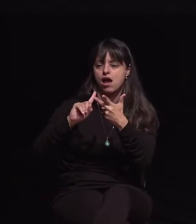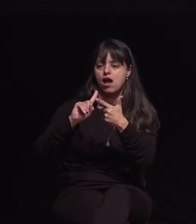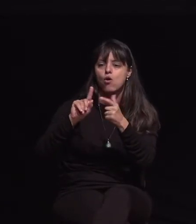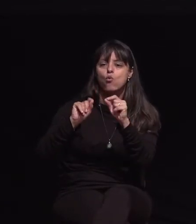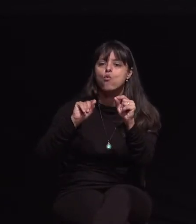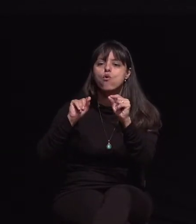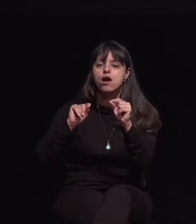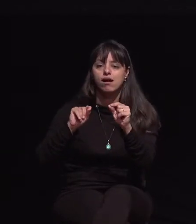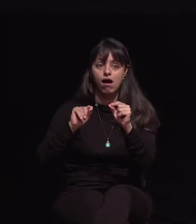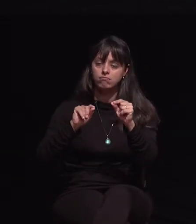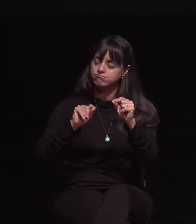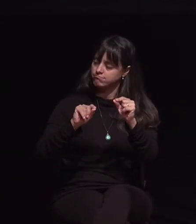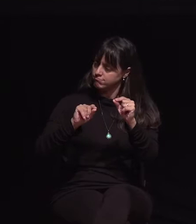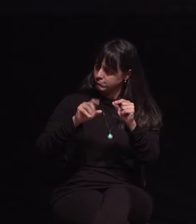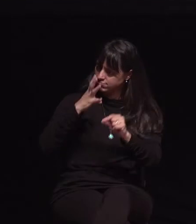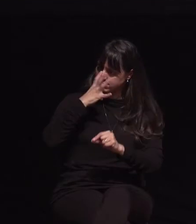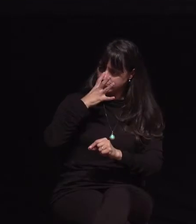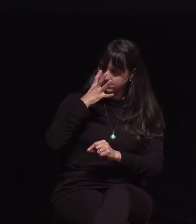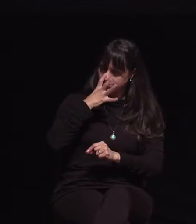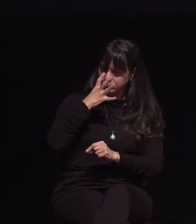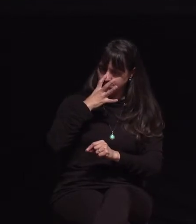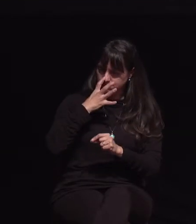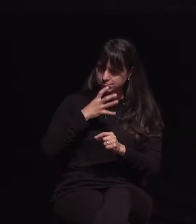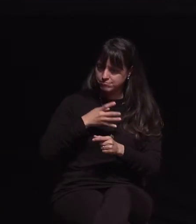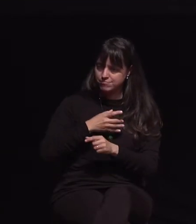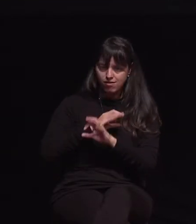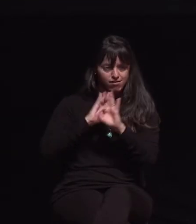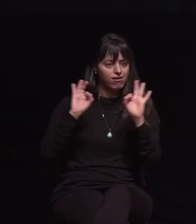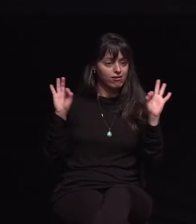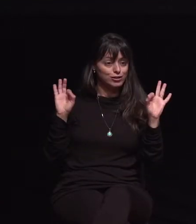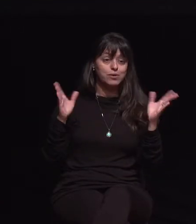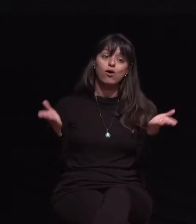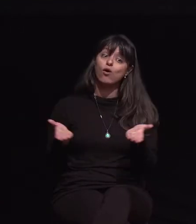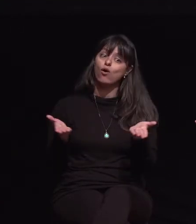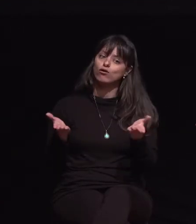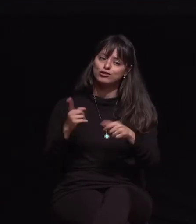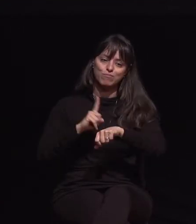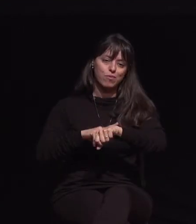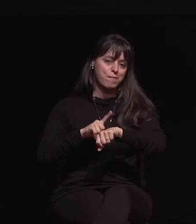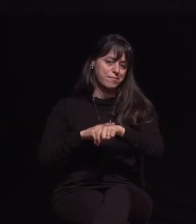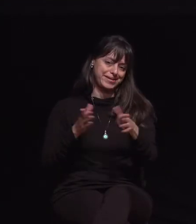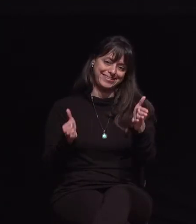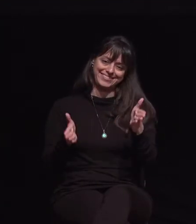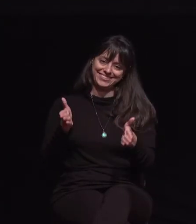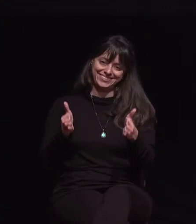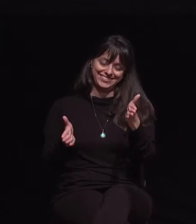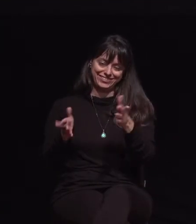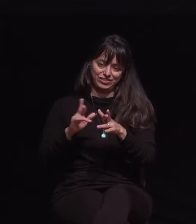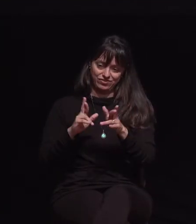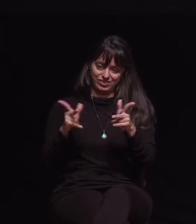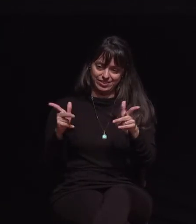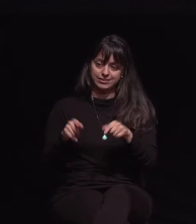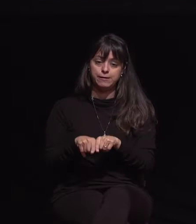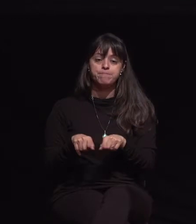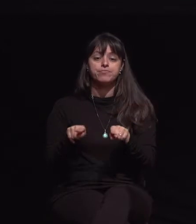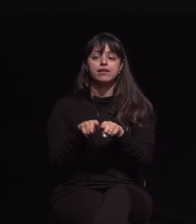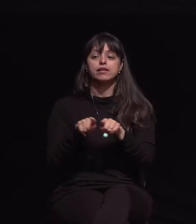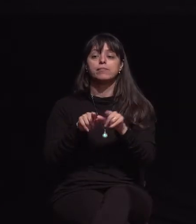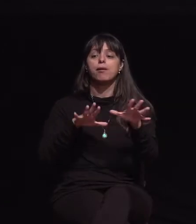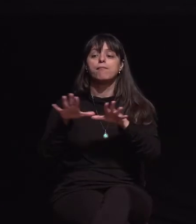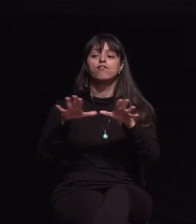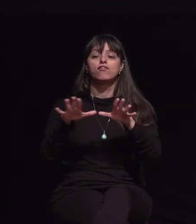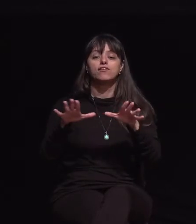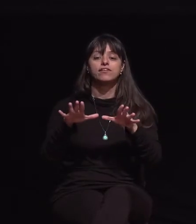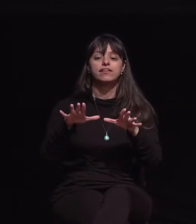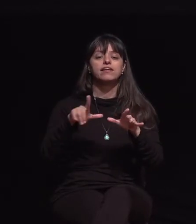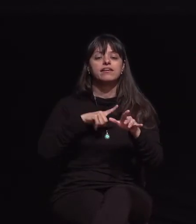assim. Eu falei, ó, que ótimo, né? Então, hoje é outro papo. O movimento LGBT,